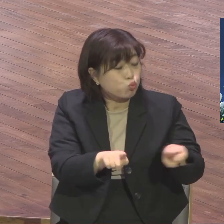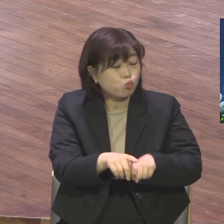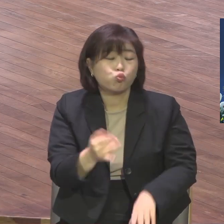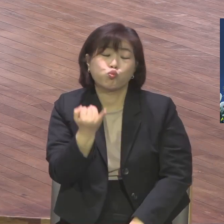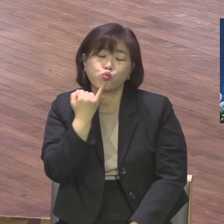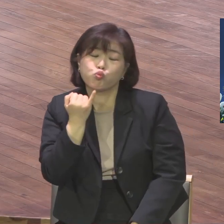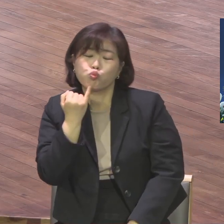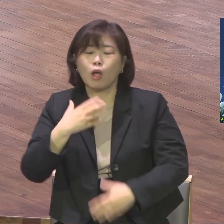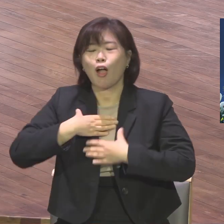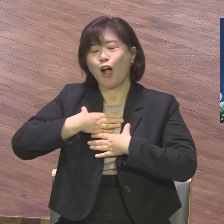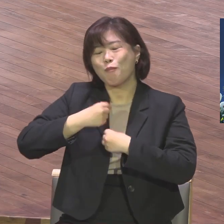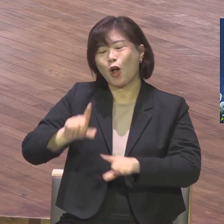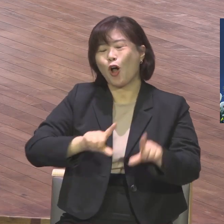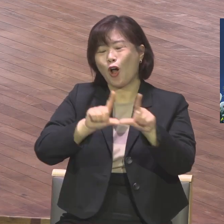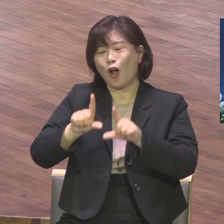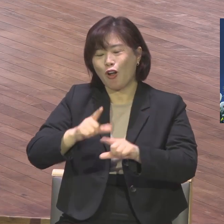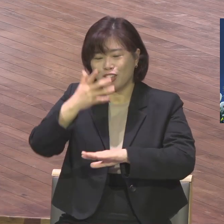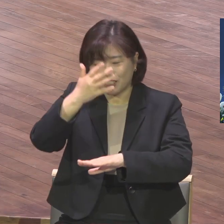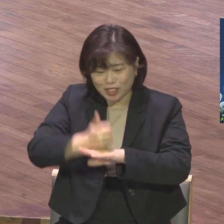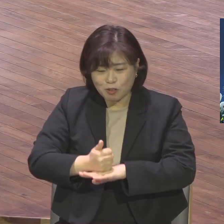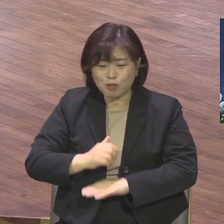산다.